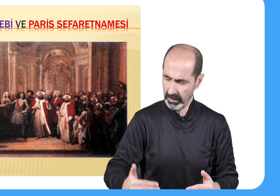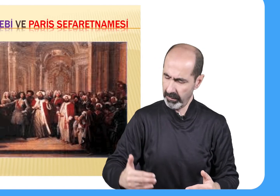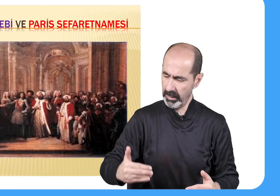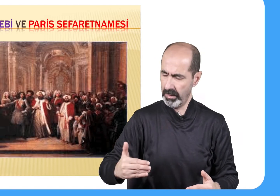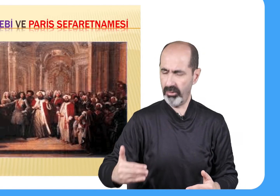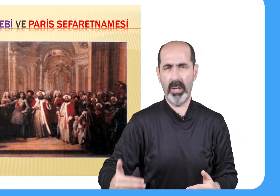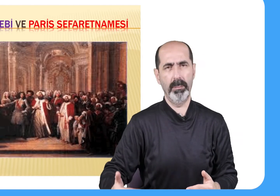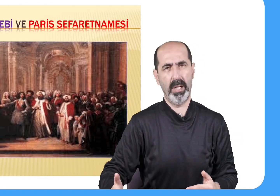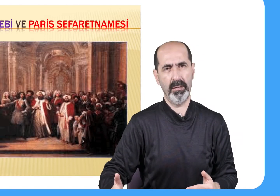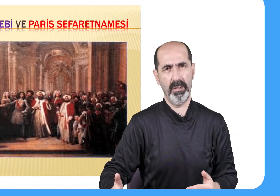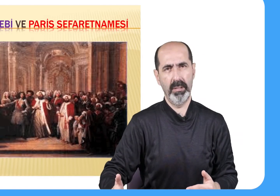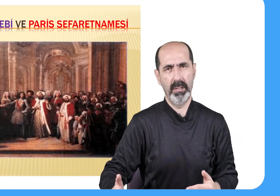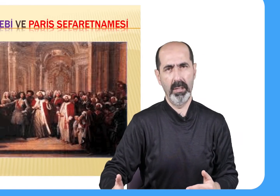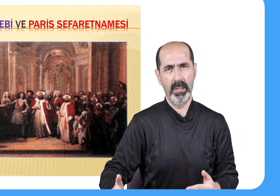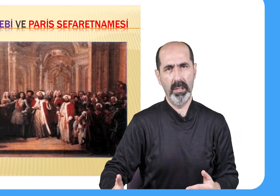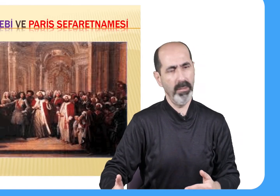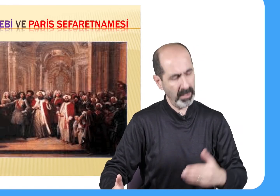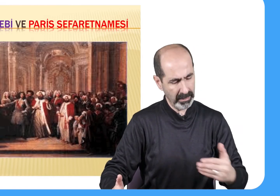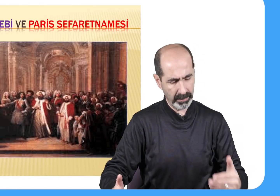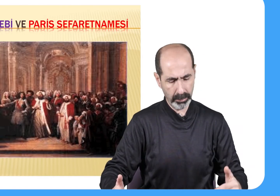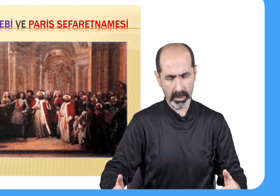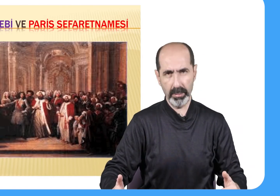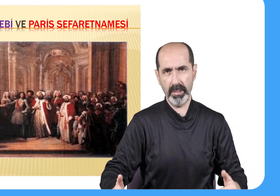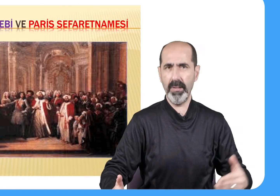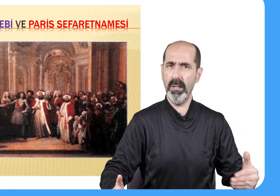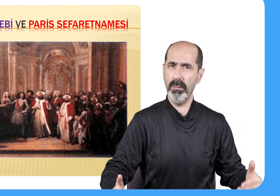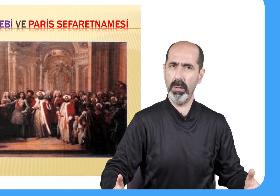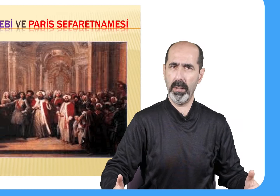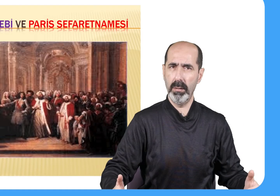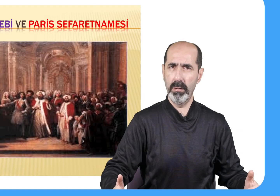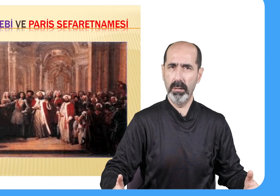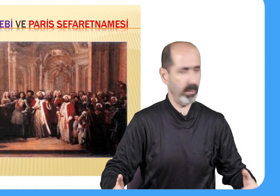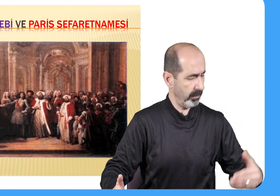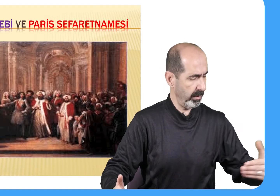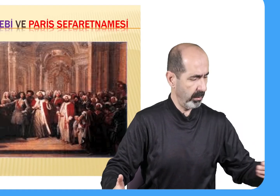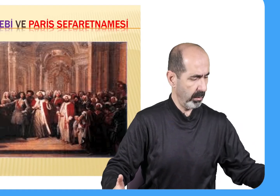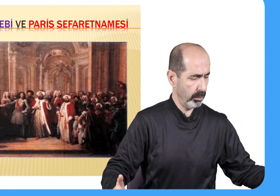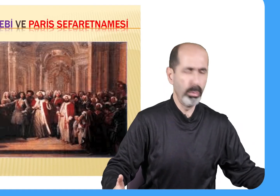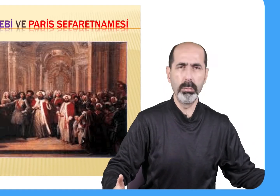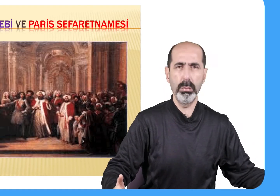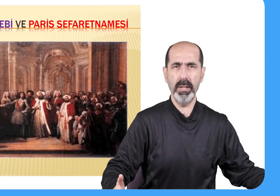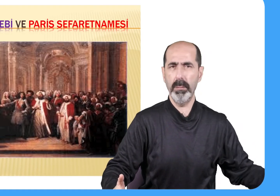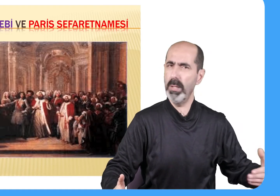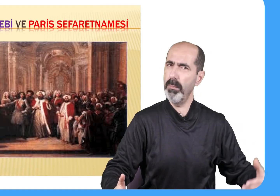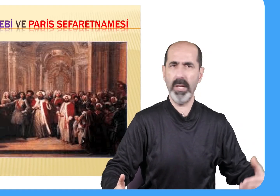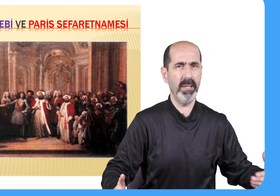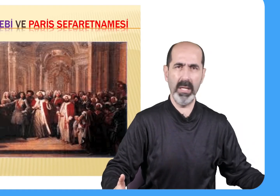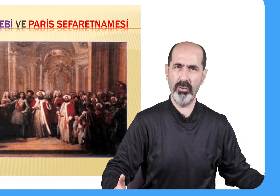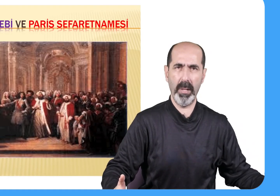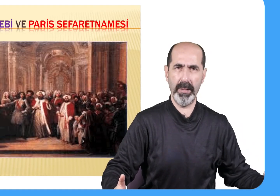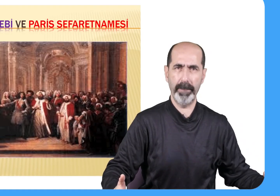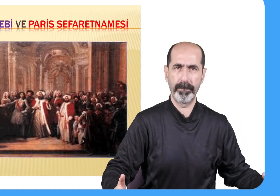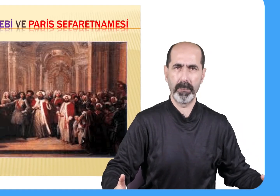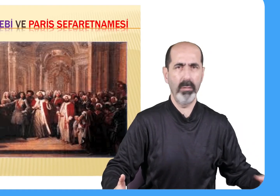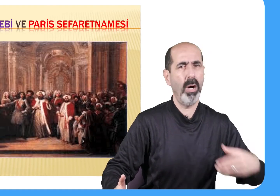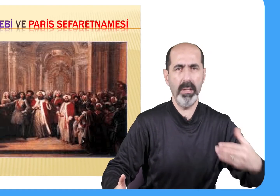nasıl bir yaşam tarzı bu neler yapıyorlar nasıl eğleniyorlar nasıl bir kültürleri bilimsel